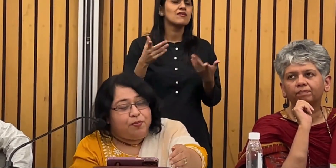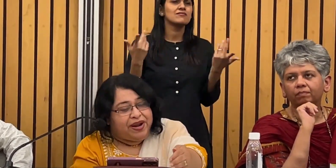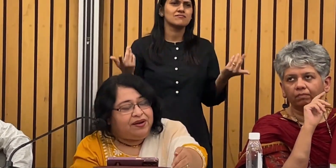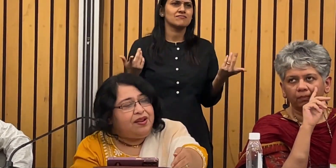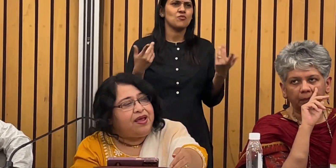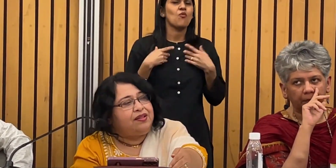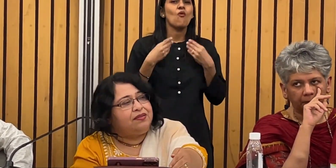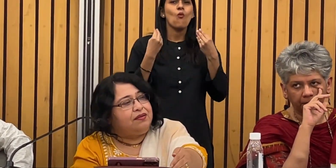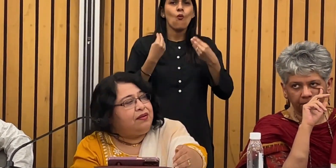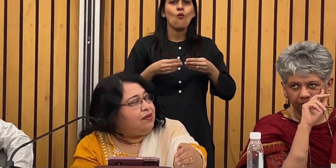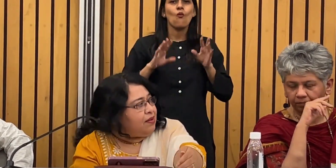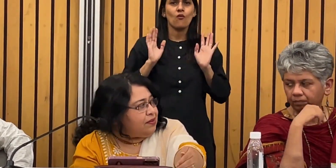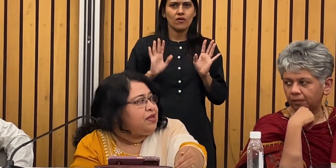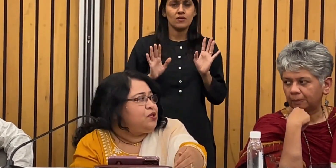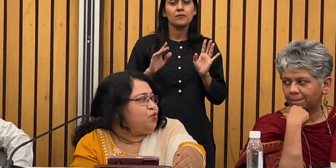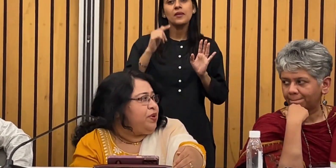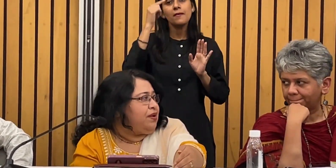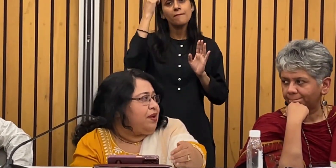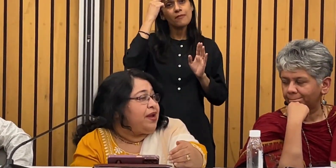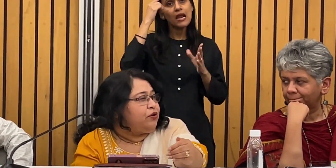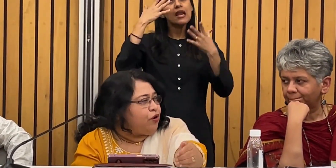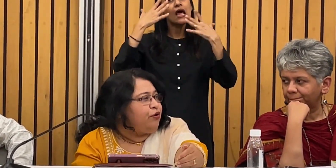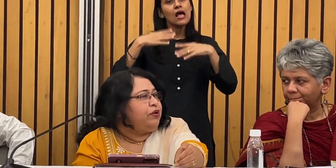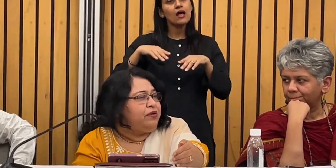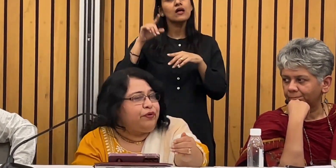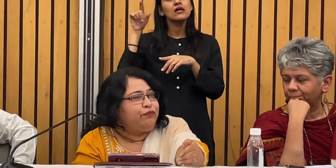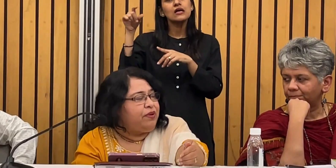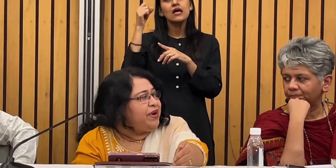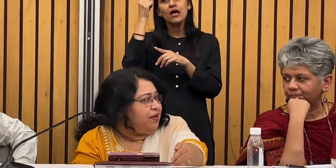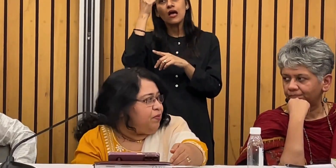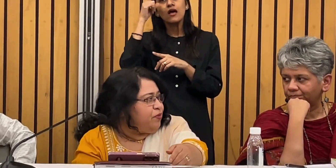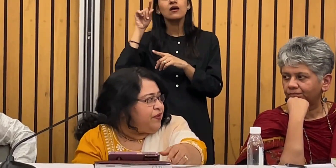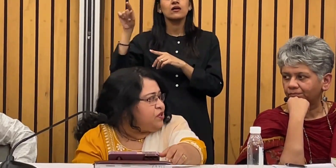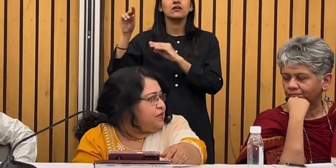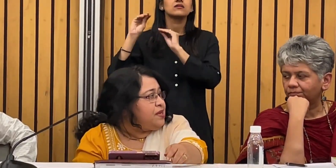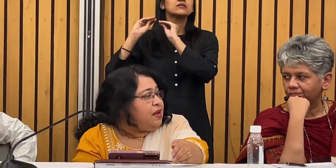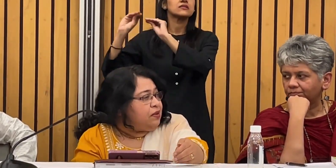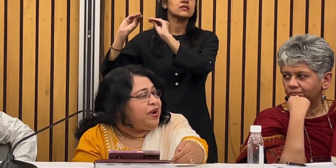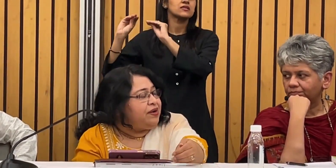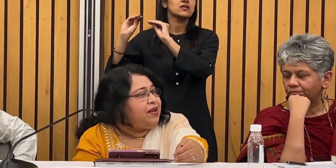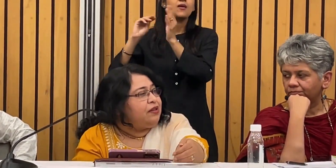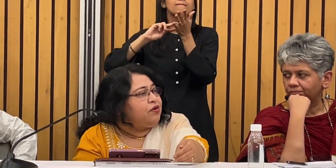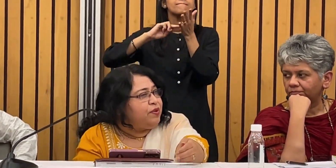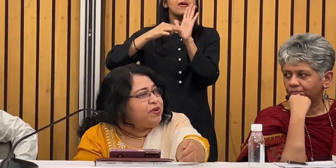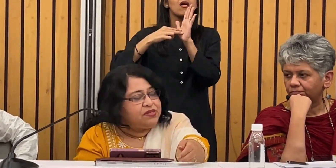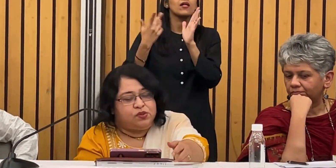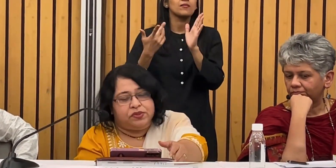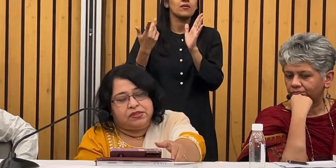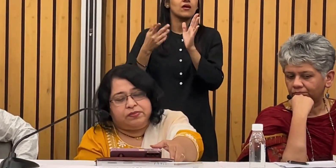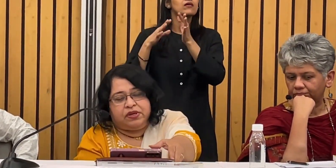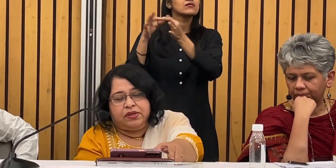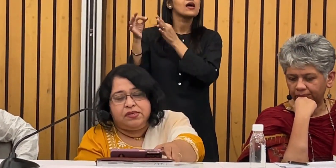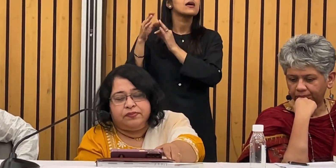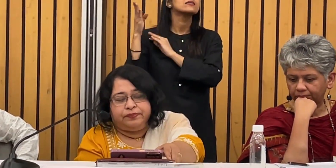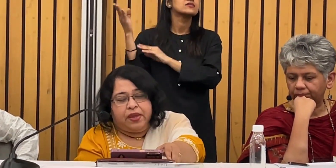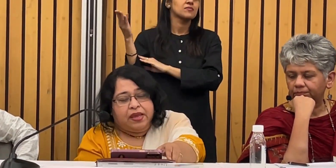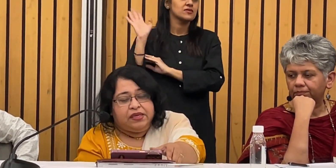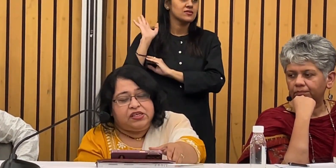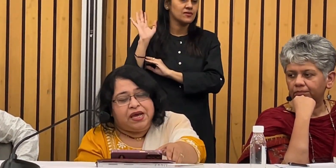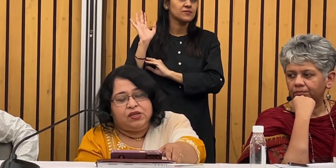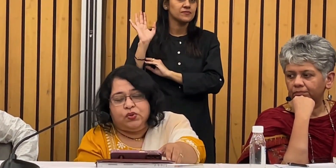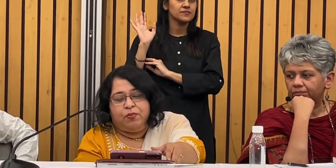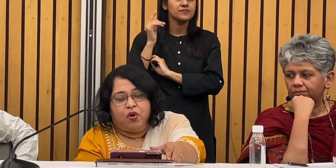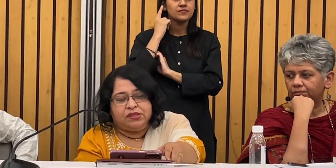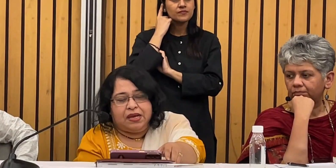सिस्टम। सो मेंटल हेल्थ needs to be like taught even to the medical professionals, the mental health of the persons with disabilities.